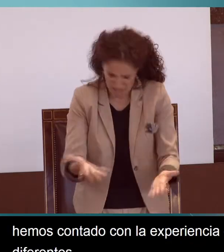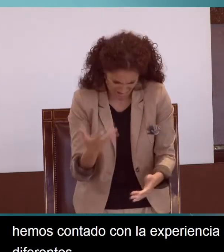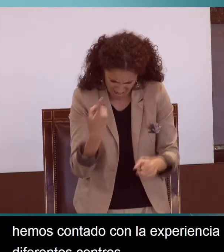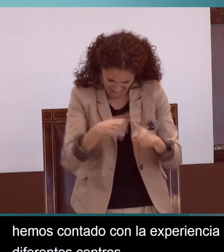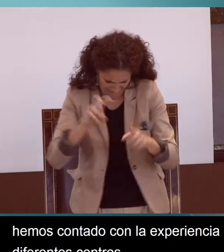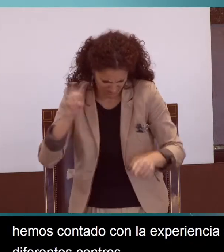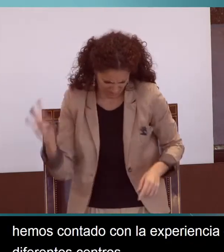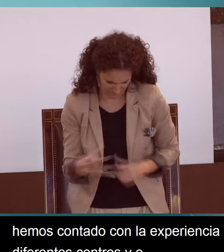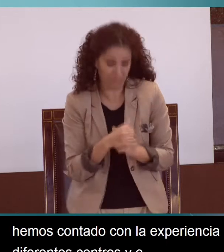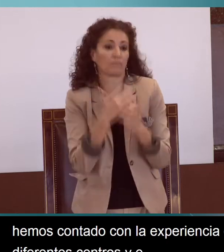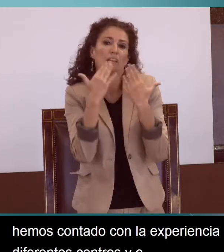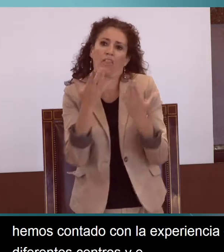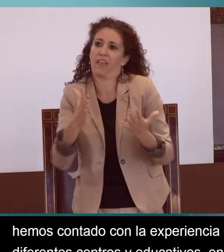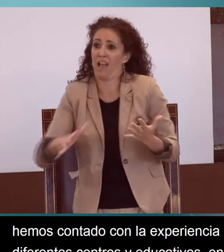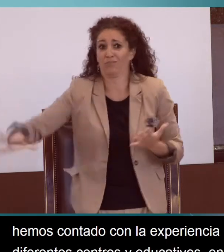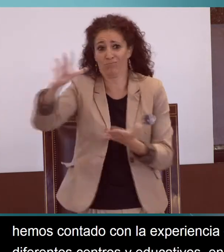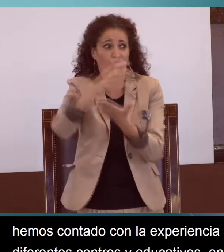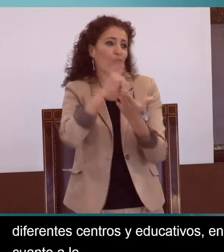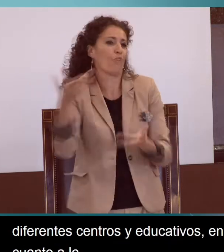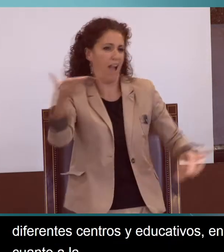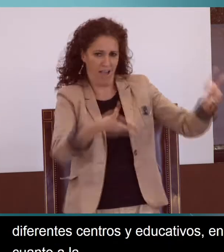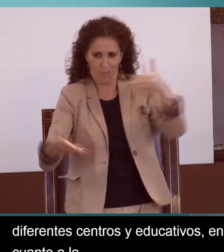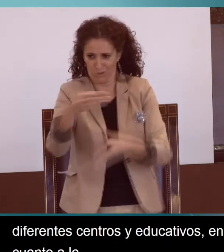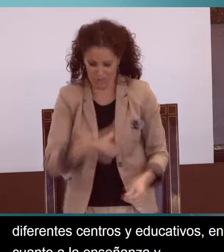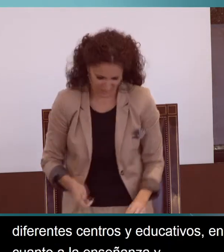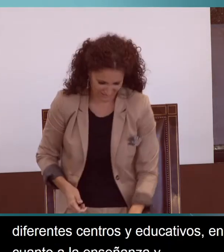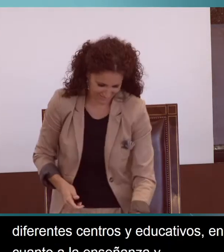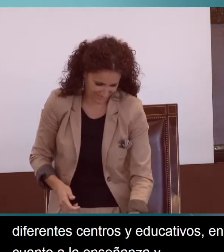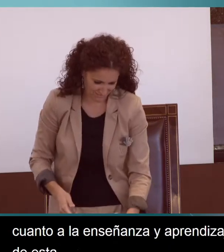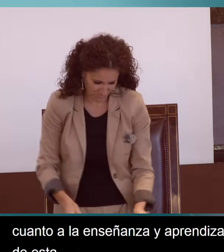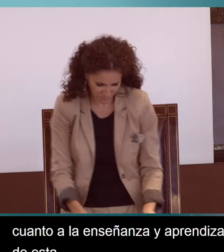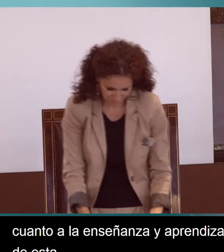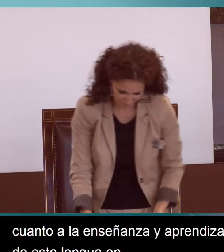sordos y sordociegos, atención temprana. Gracias a todos por vuestras aportaciones.